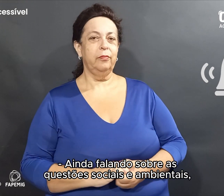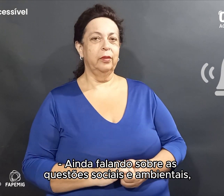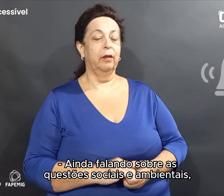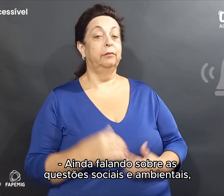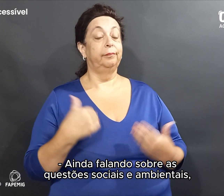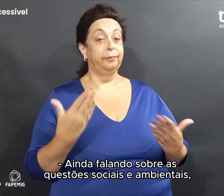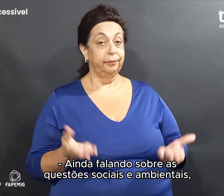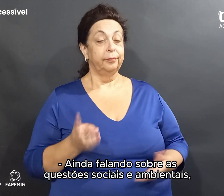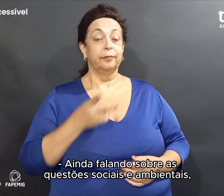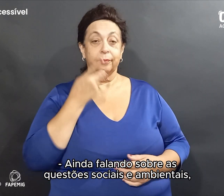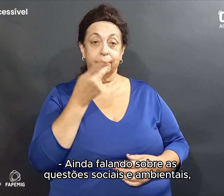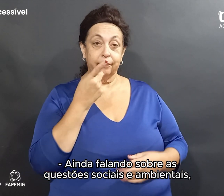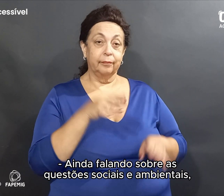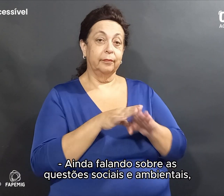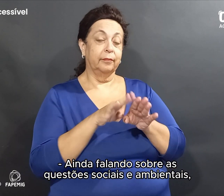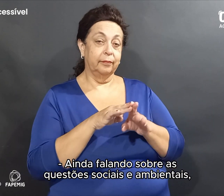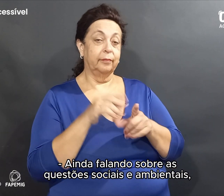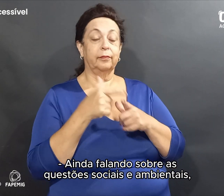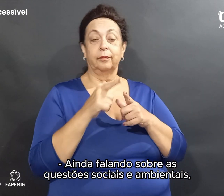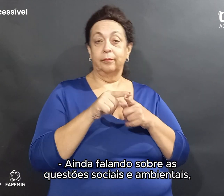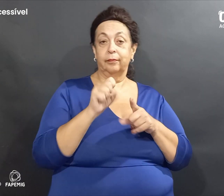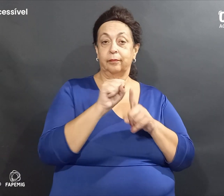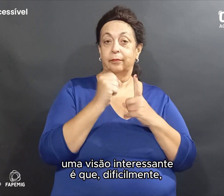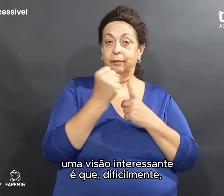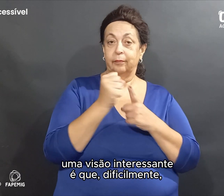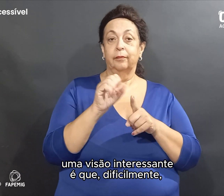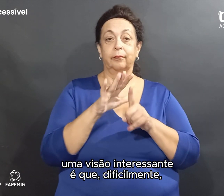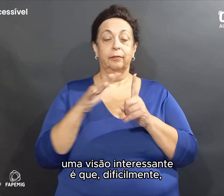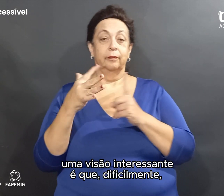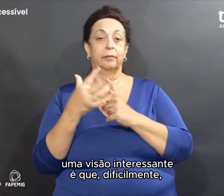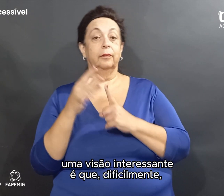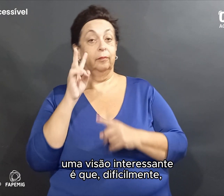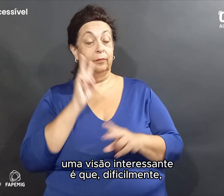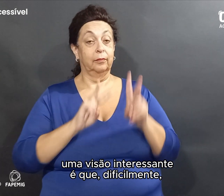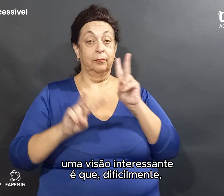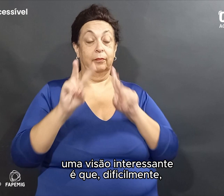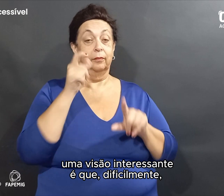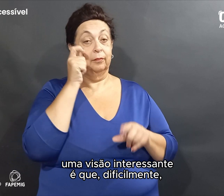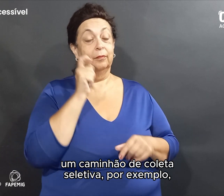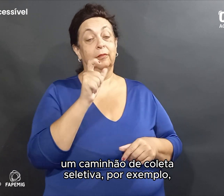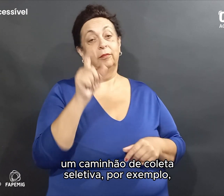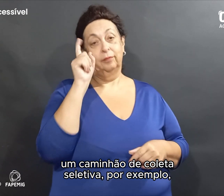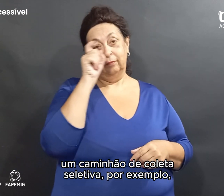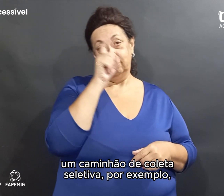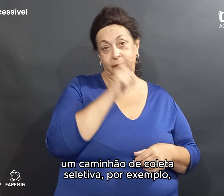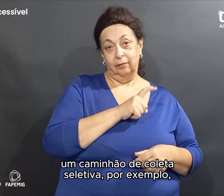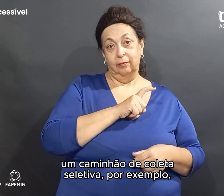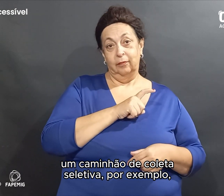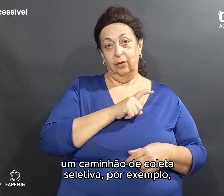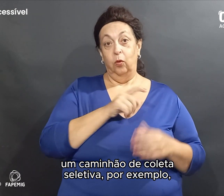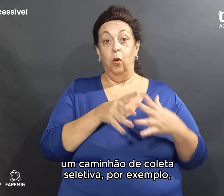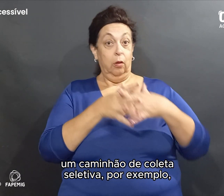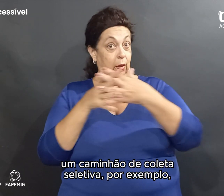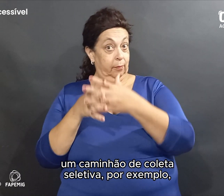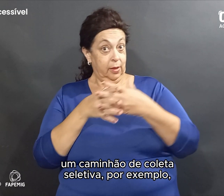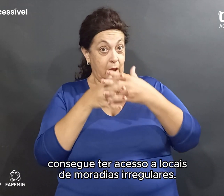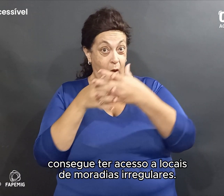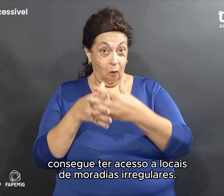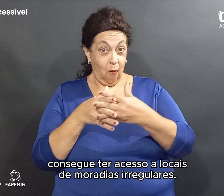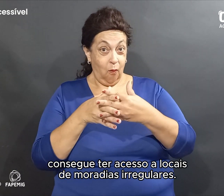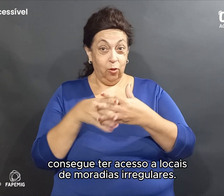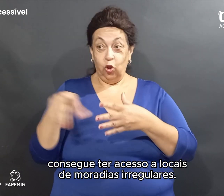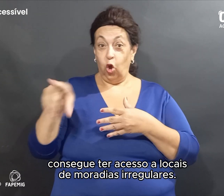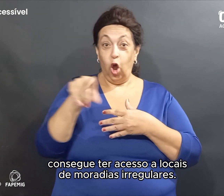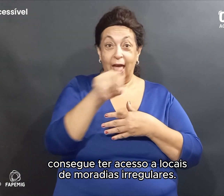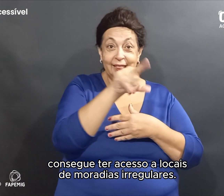Ainda falando sobre as questões sociais e ambientais, uma visão interessante é que dificilmente um caminhão de coleta seletiva, por exemplo,